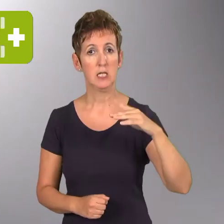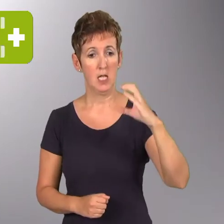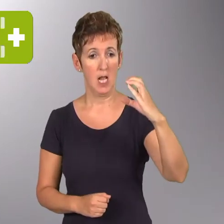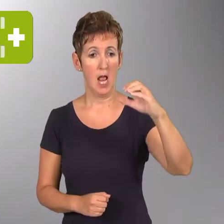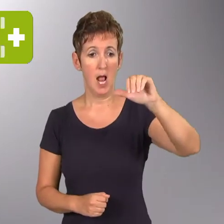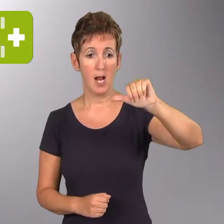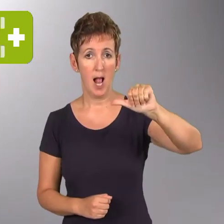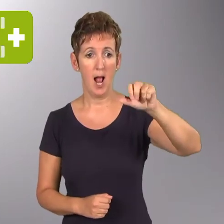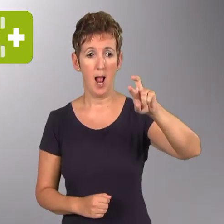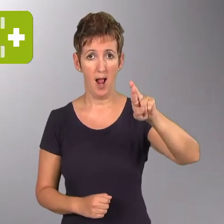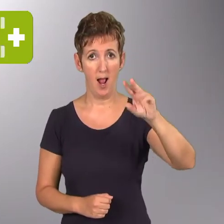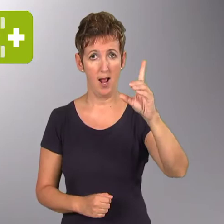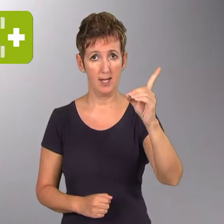comme le diabète.